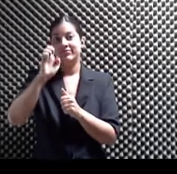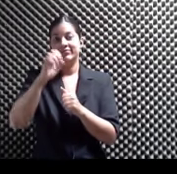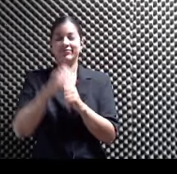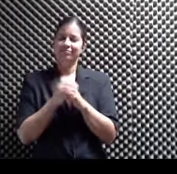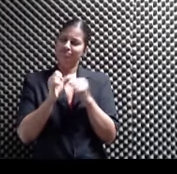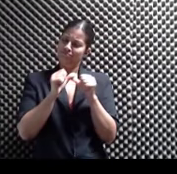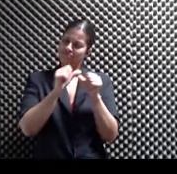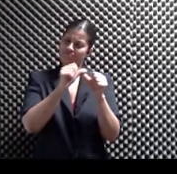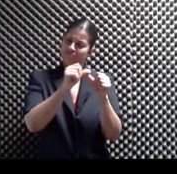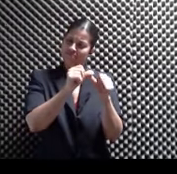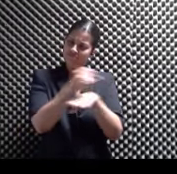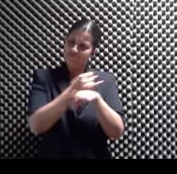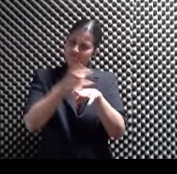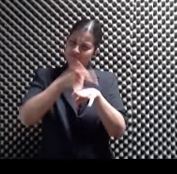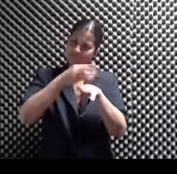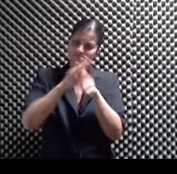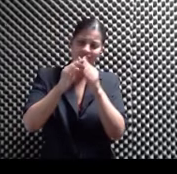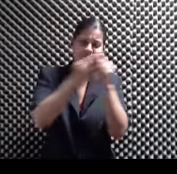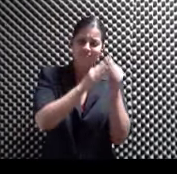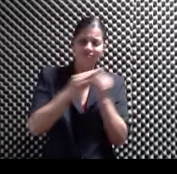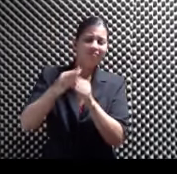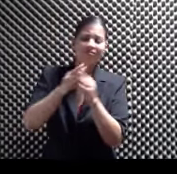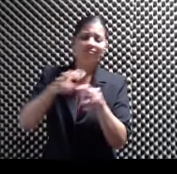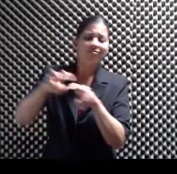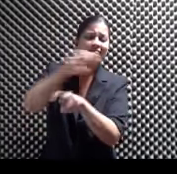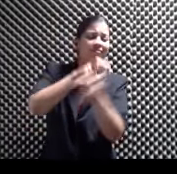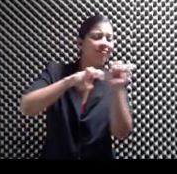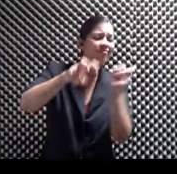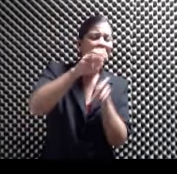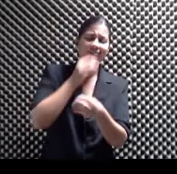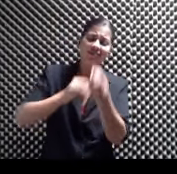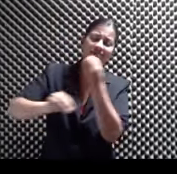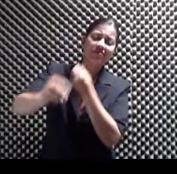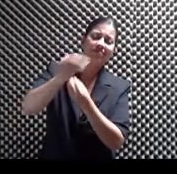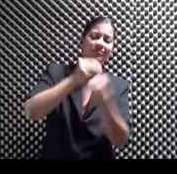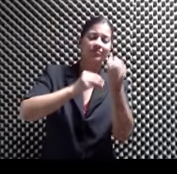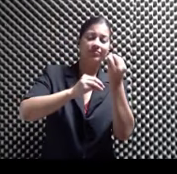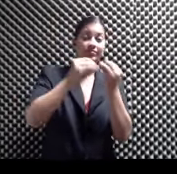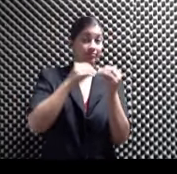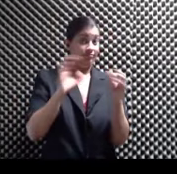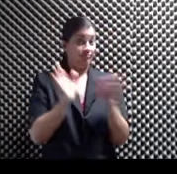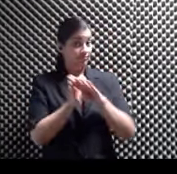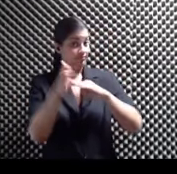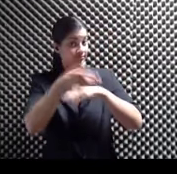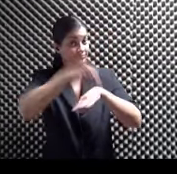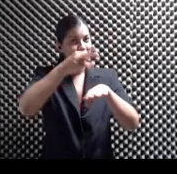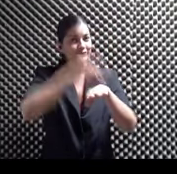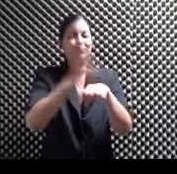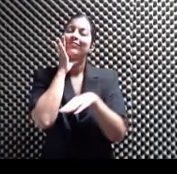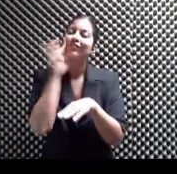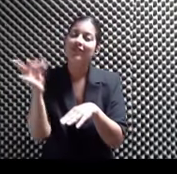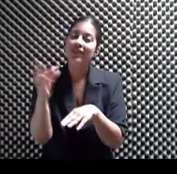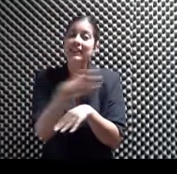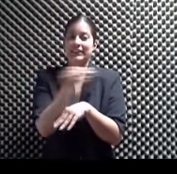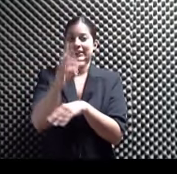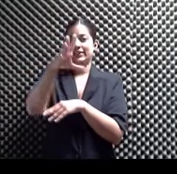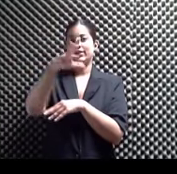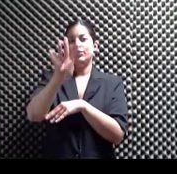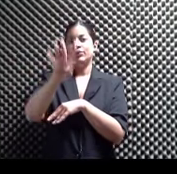En calle Cuajo y Morcilla, queso de hoja en guayanilla, hecho con cafecito, empanadilla en aguadilla. De costa a costa, Puerto Rico tiene sabor y